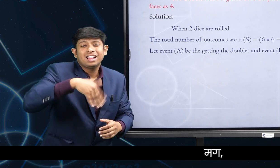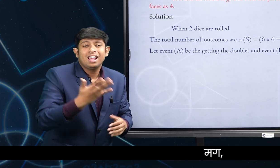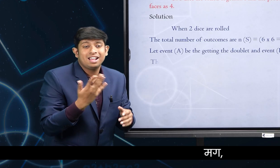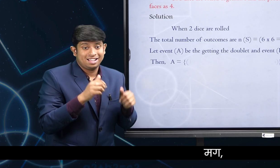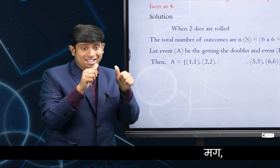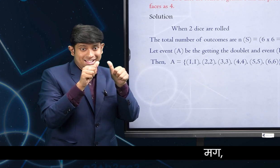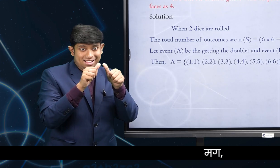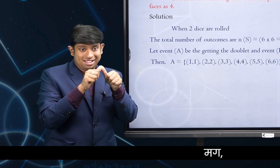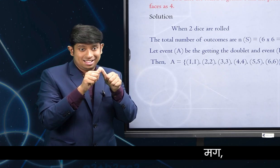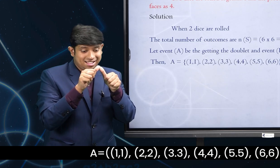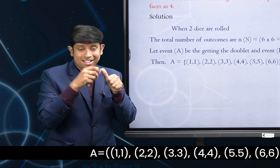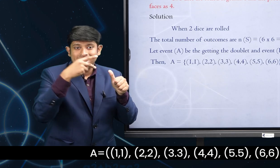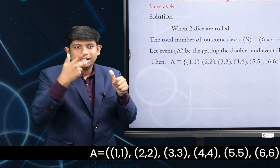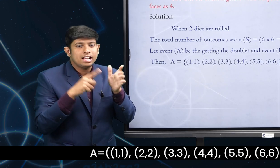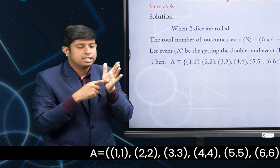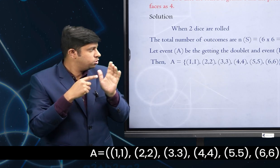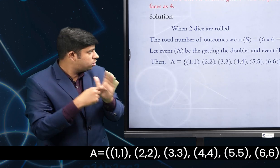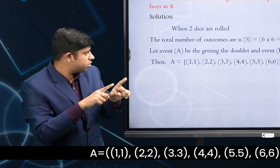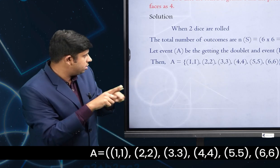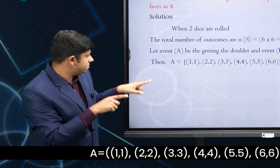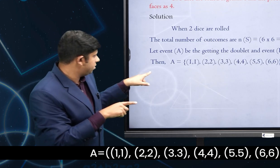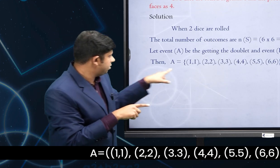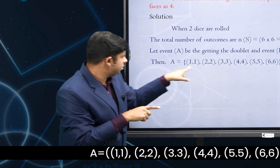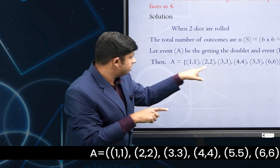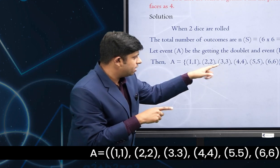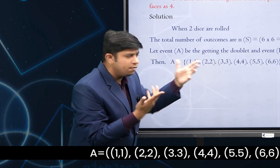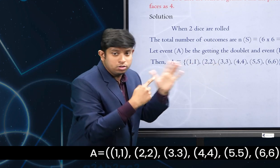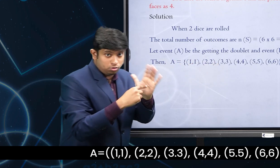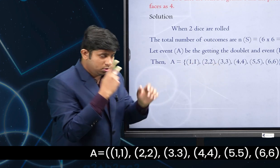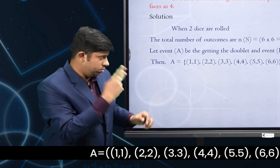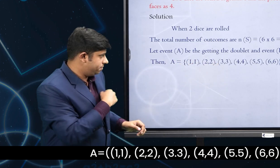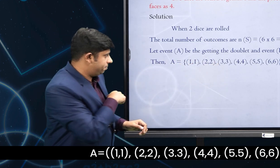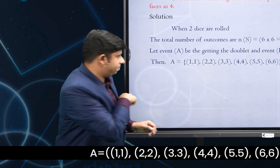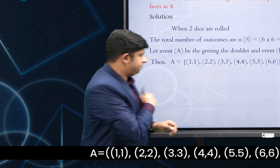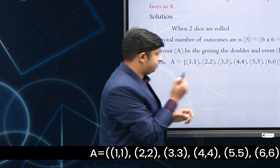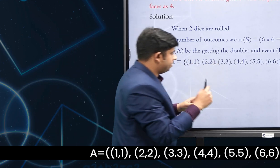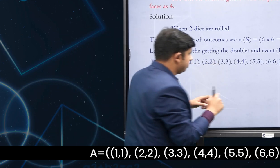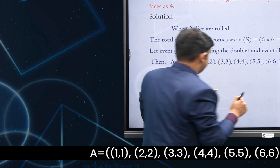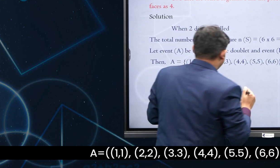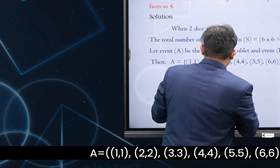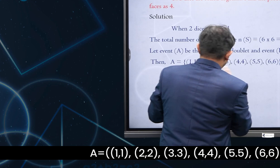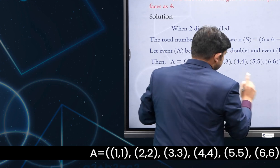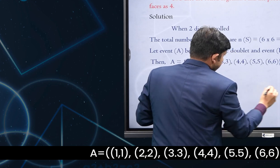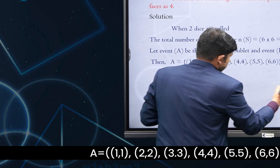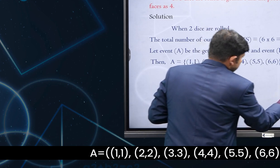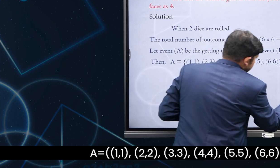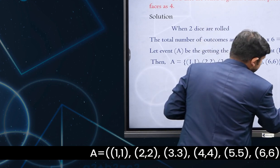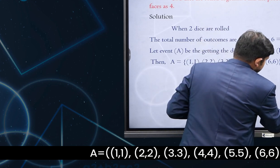मग ए बरोबर कंसामध्ये ए, कंस बंद, दुसऱ्या कंसामध्ये 2, कंस